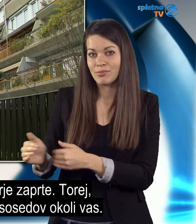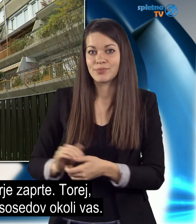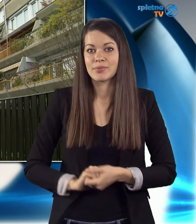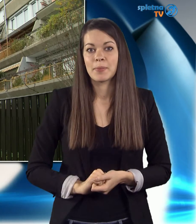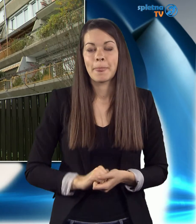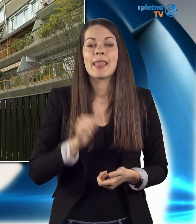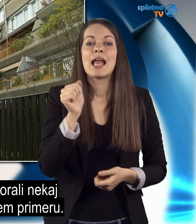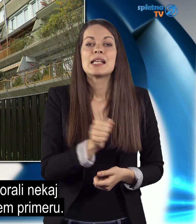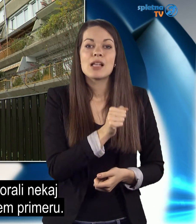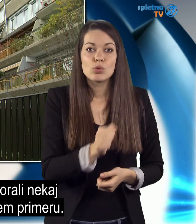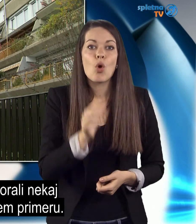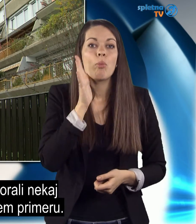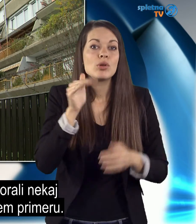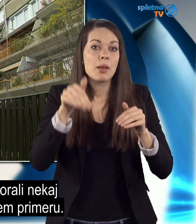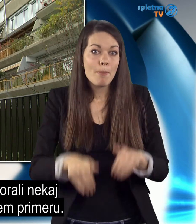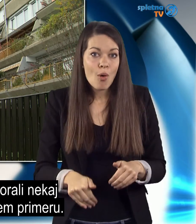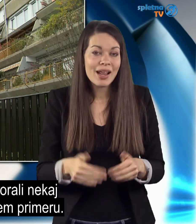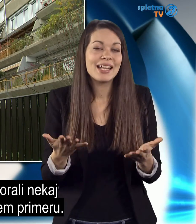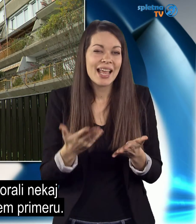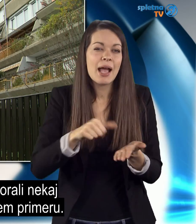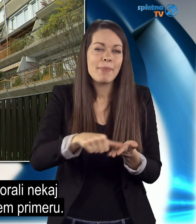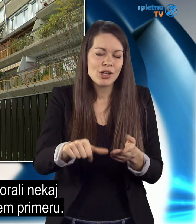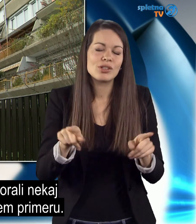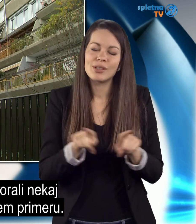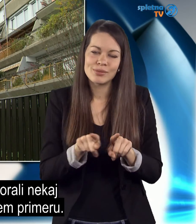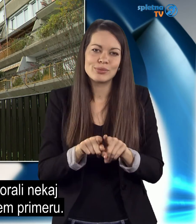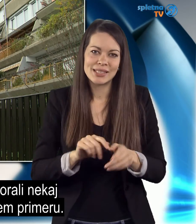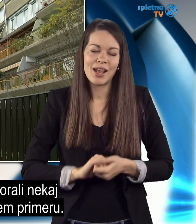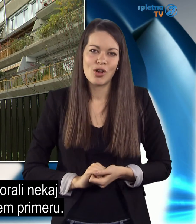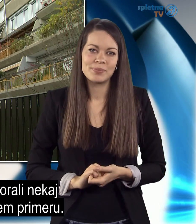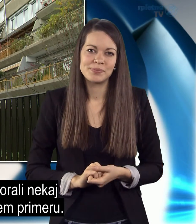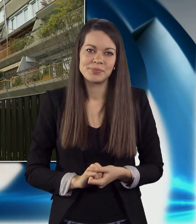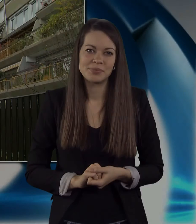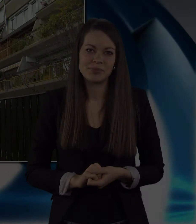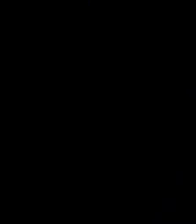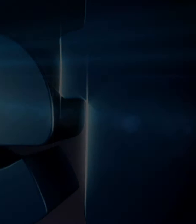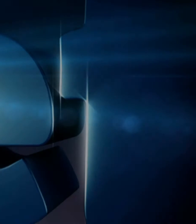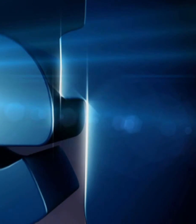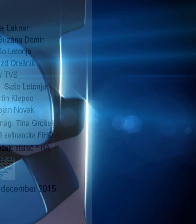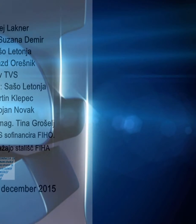vas. Zato boste morali nekaj plačati v vsakem primeru.